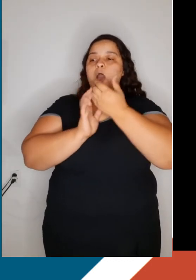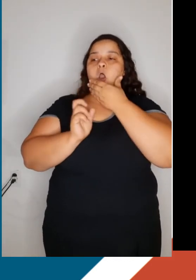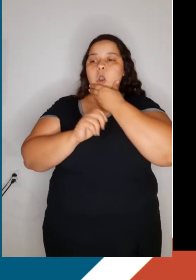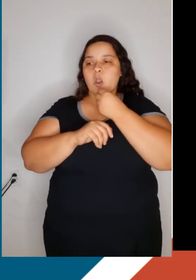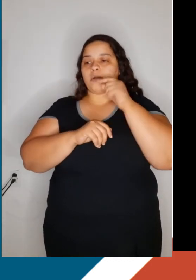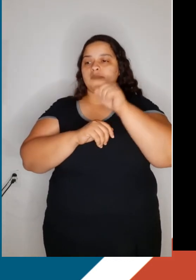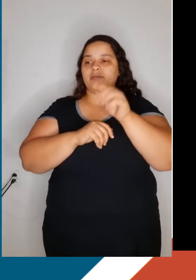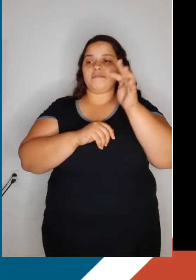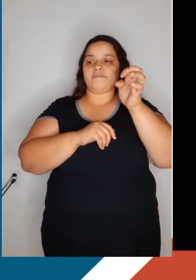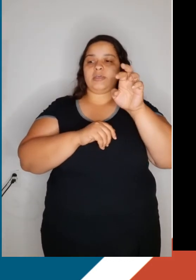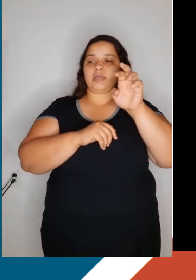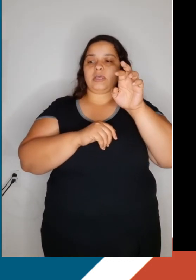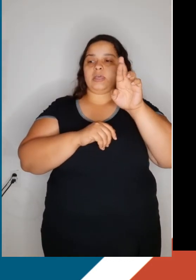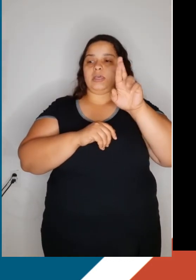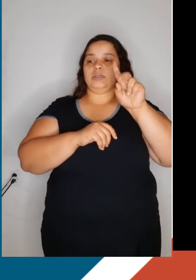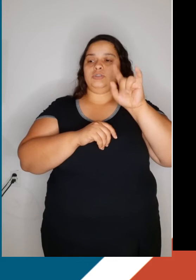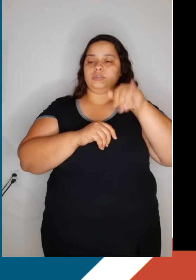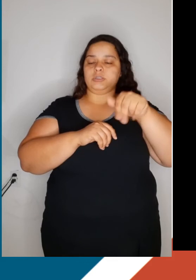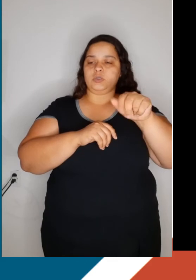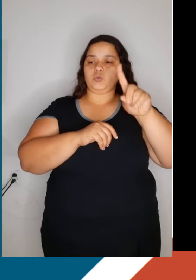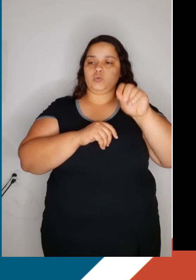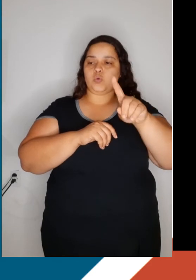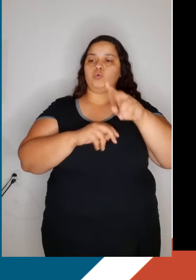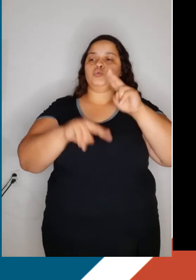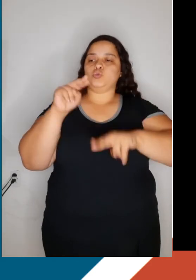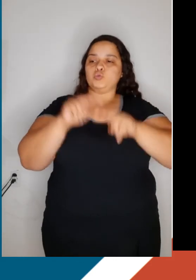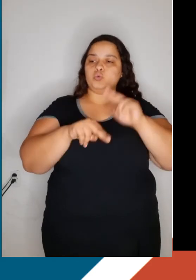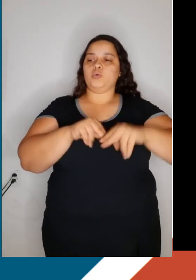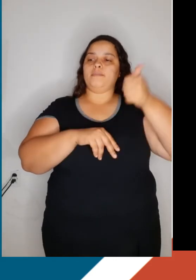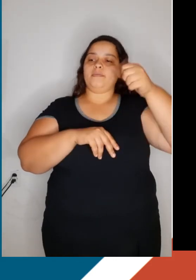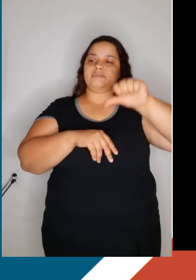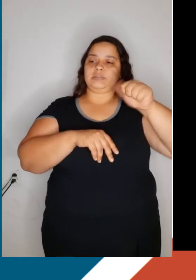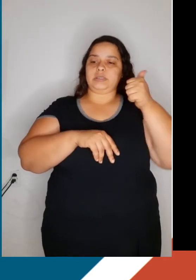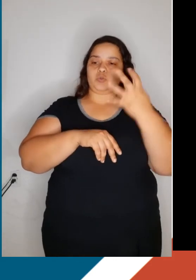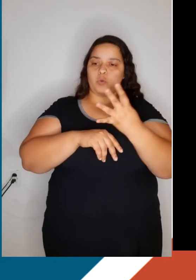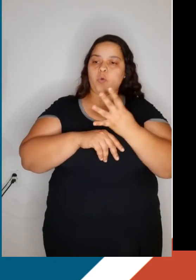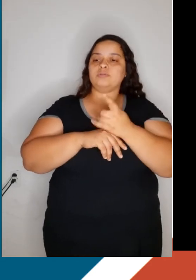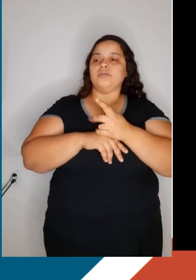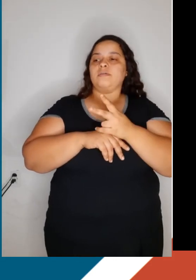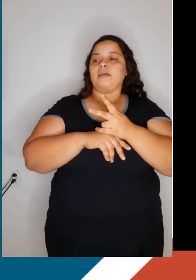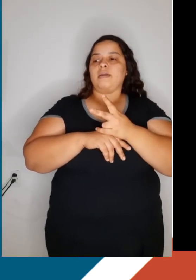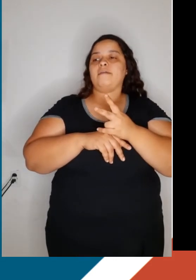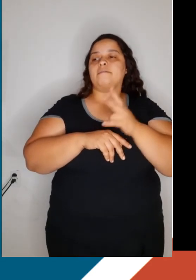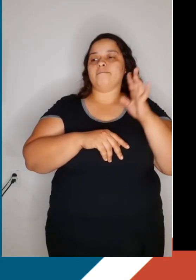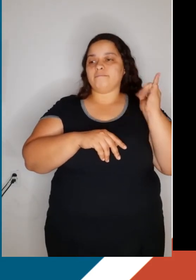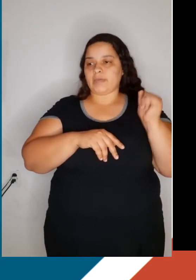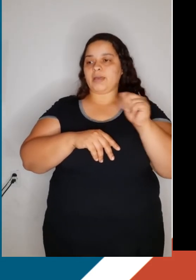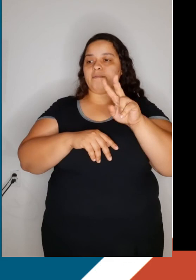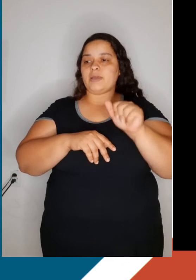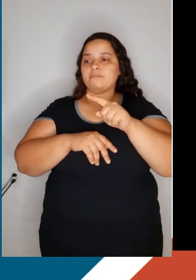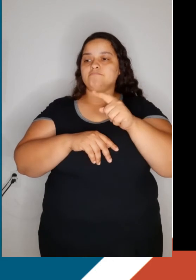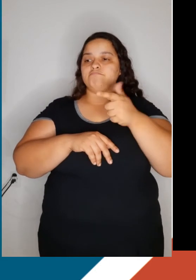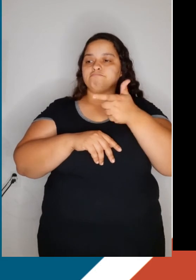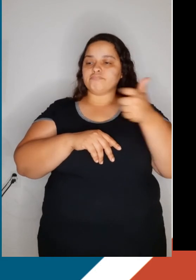arquiduque Francisco Ferdinando. Isso vai acontecer em junho de 1914, e ele vai ser assassinado, na verdade, por